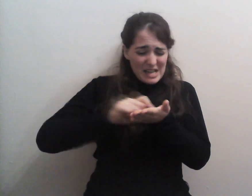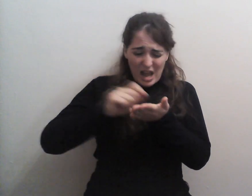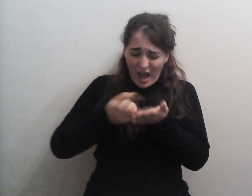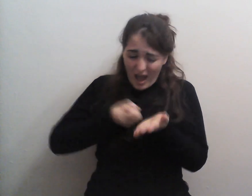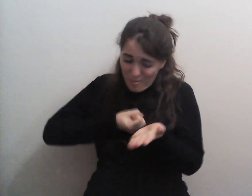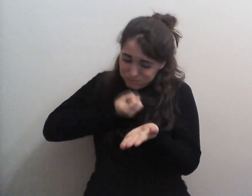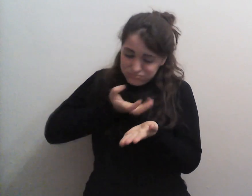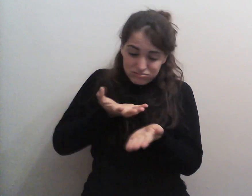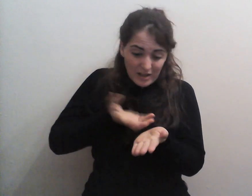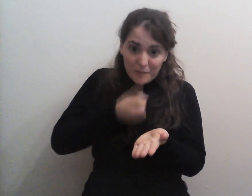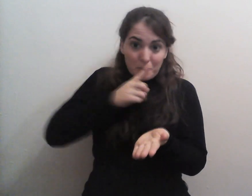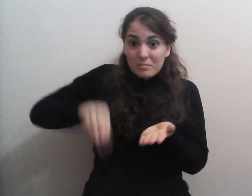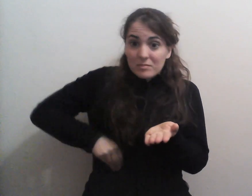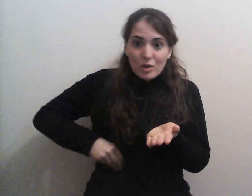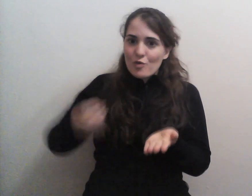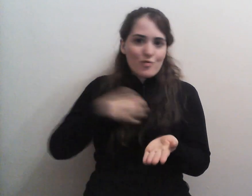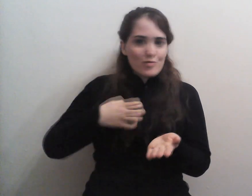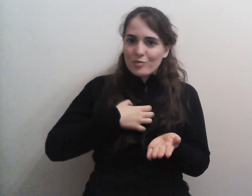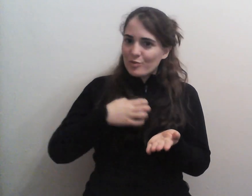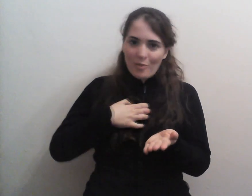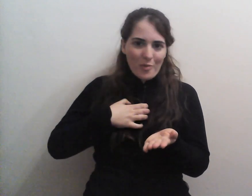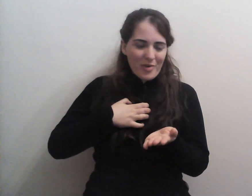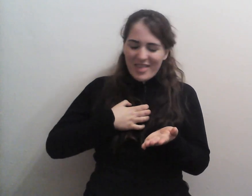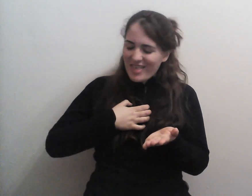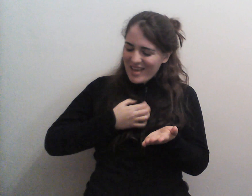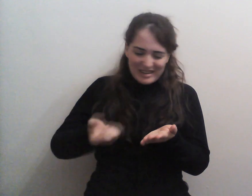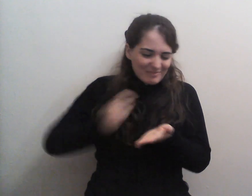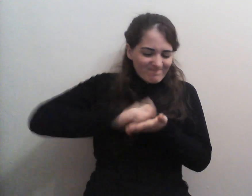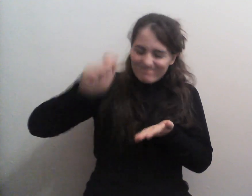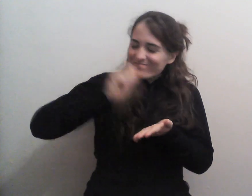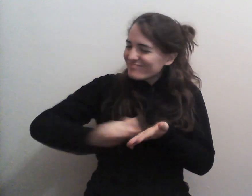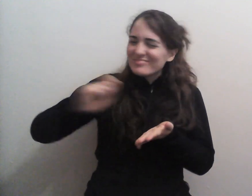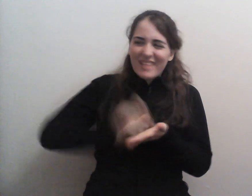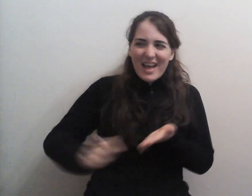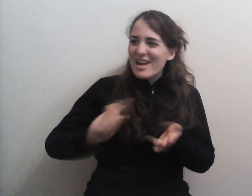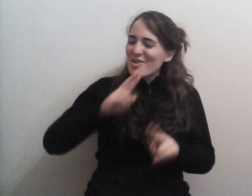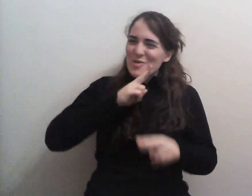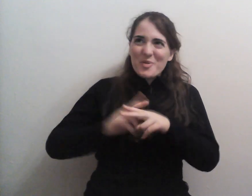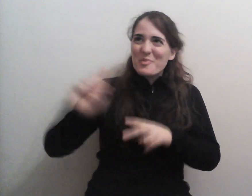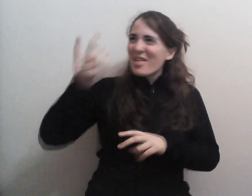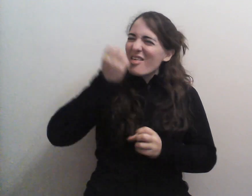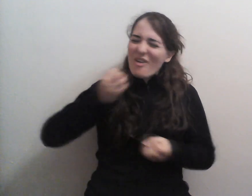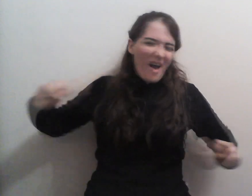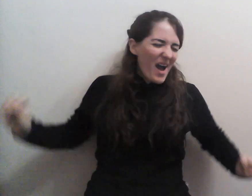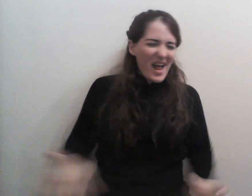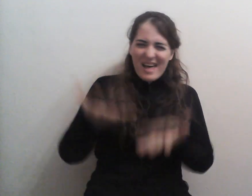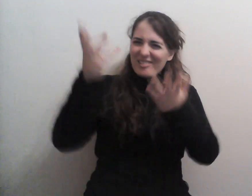se podía contener cuando se ponía a escribir. Tenía que alabar y exaltar el nombre de Dios. Antes